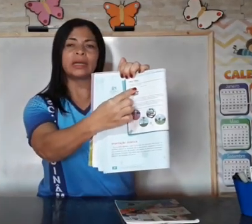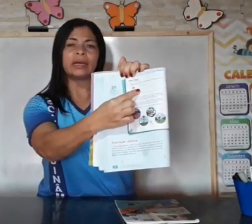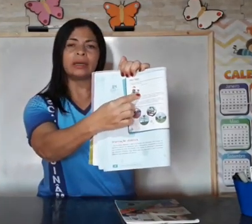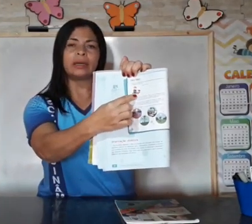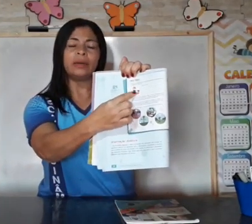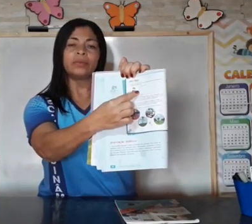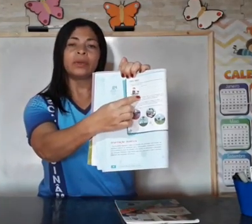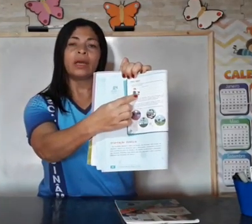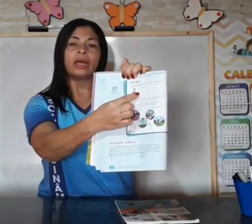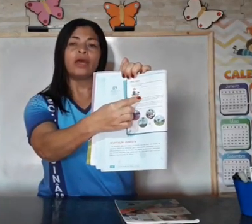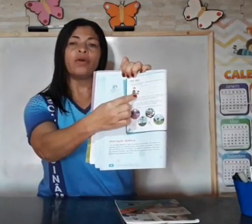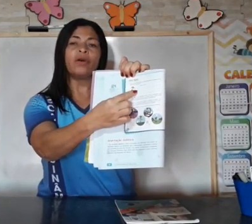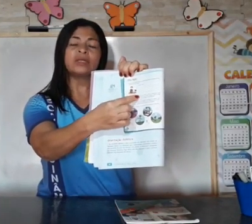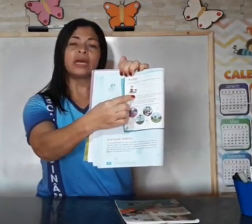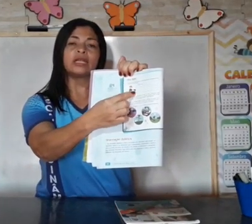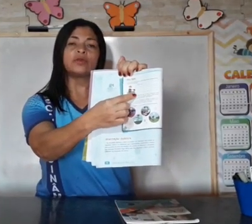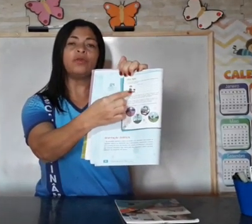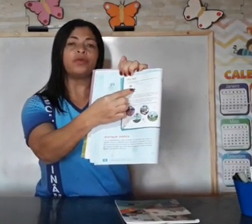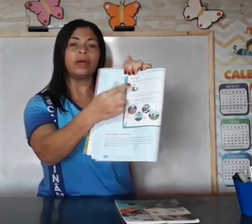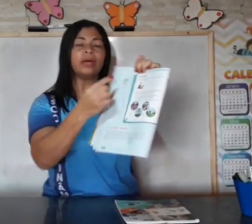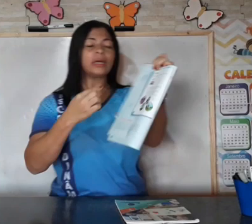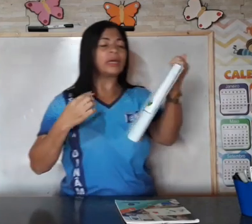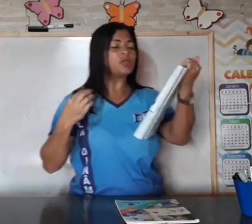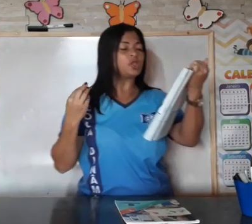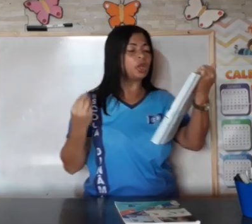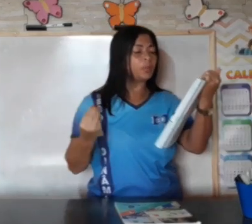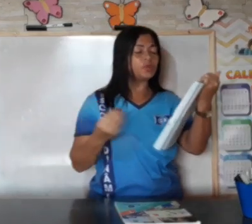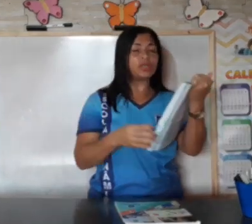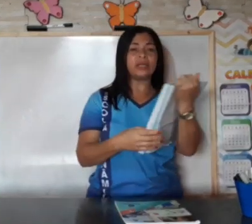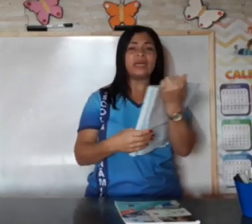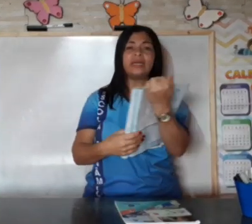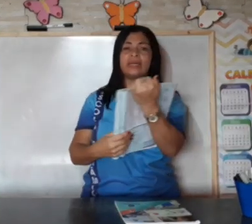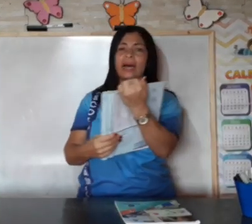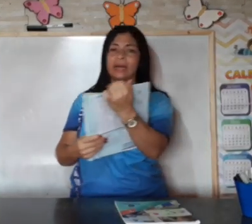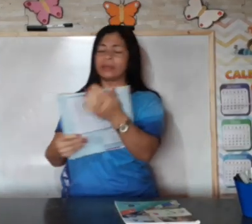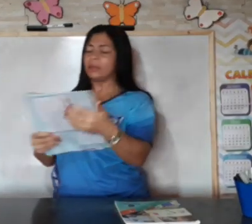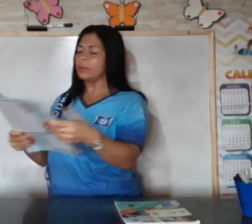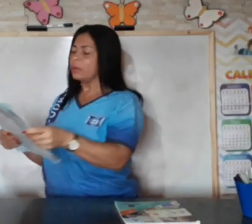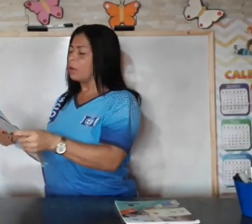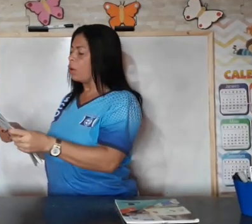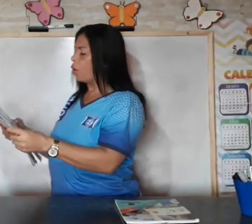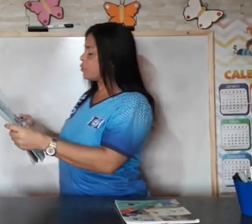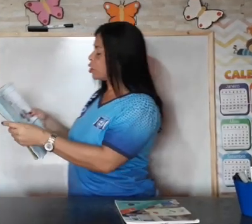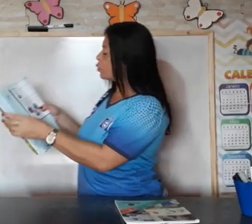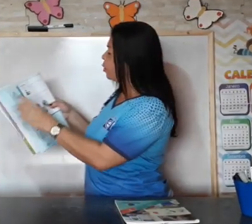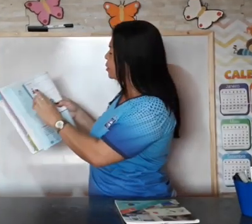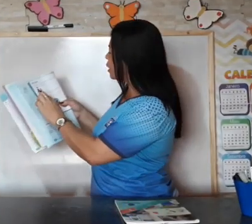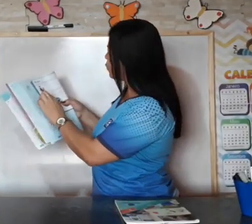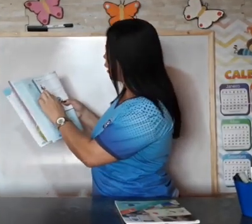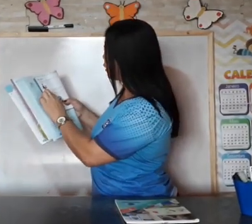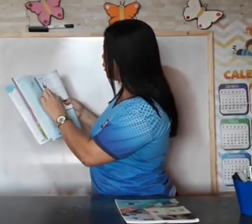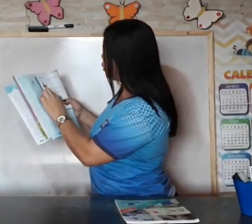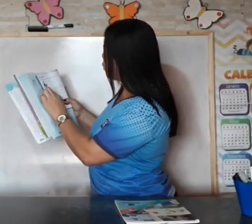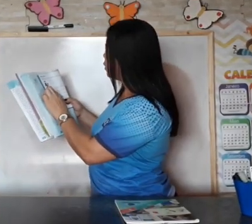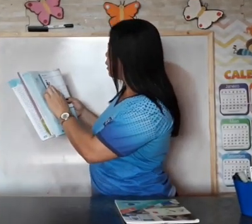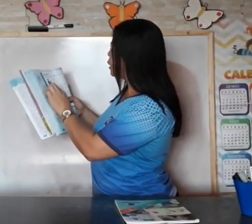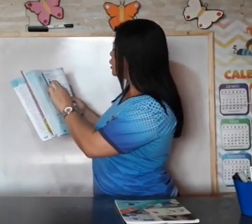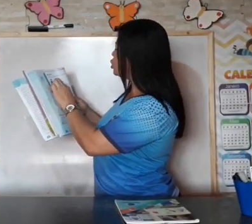daqui, e vocês vão ver que tipo de dignidade, ó, vocês vão observar aqui, ó, que tipo